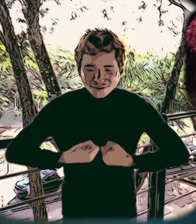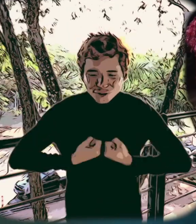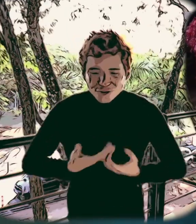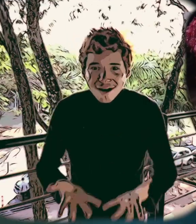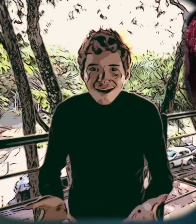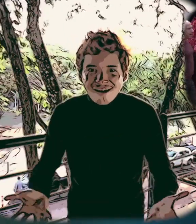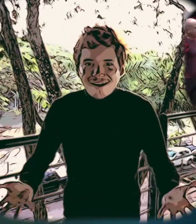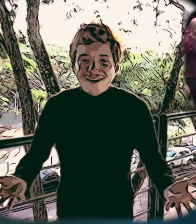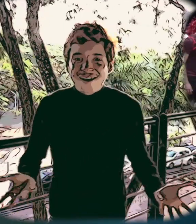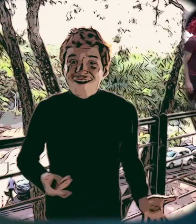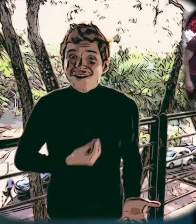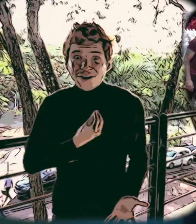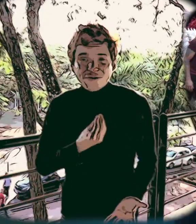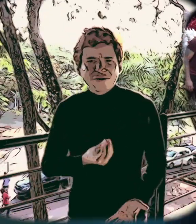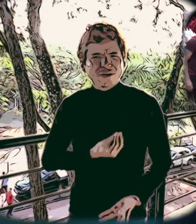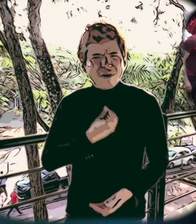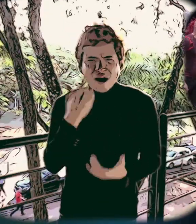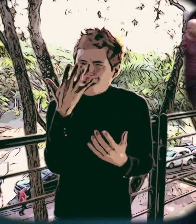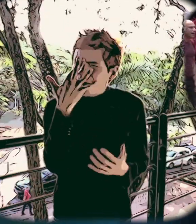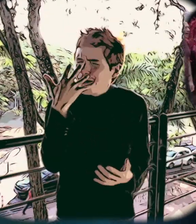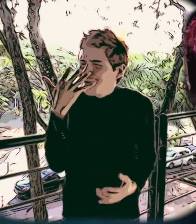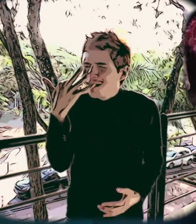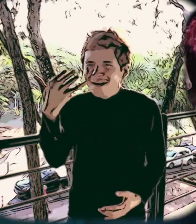vou juntar essas penas no chão